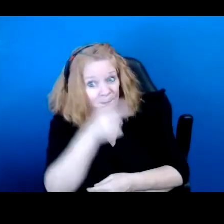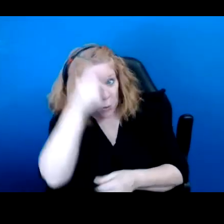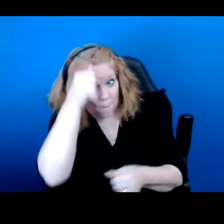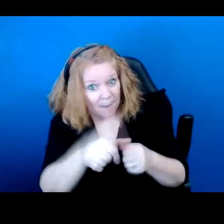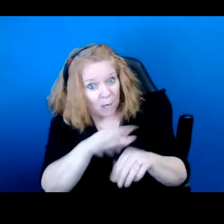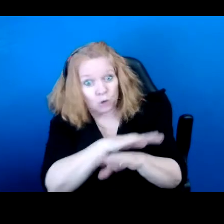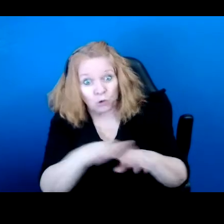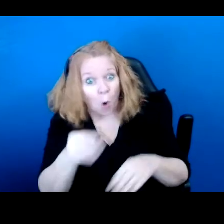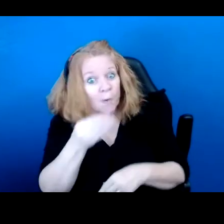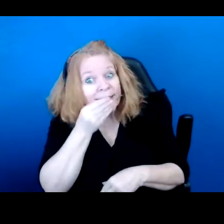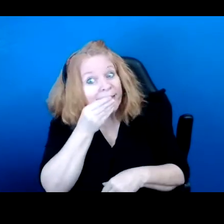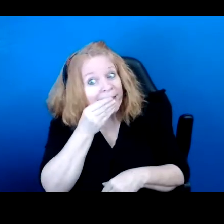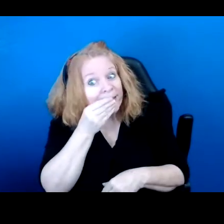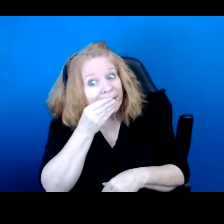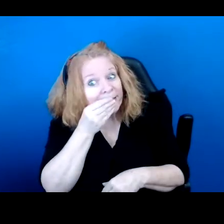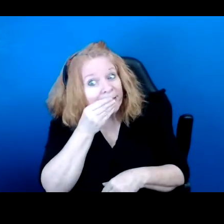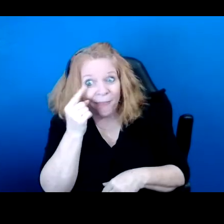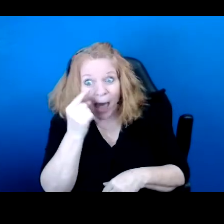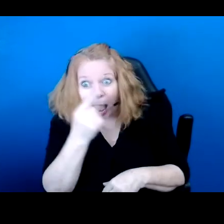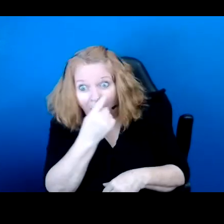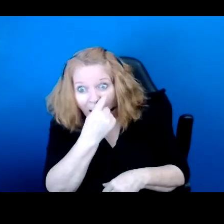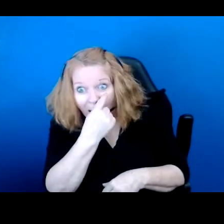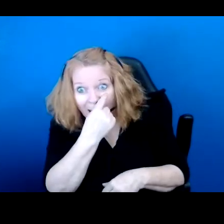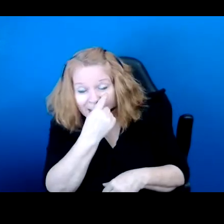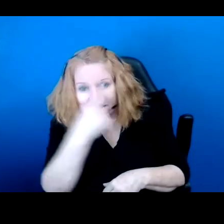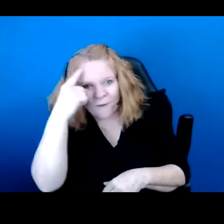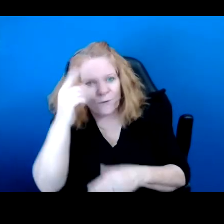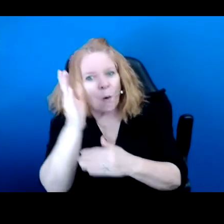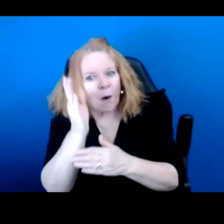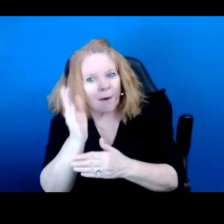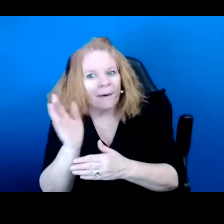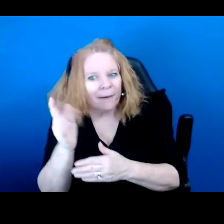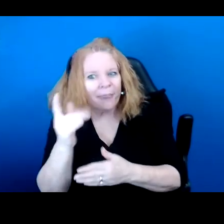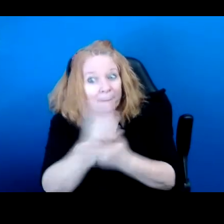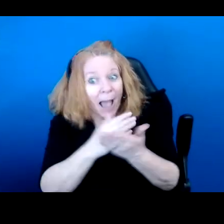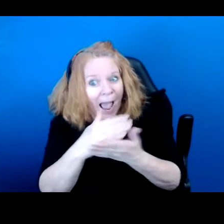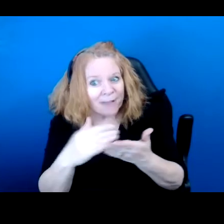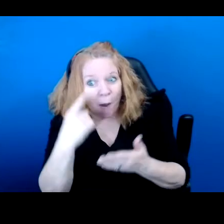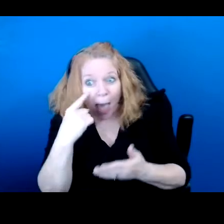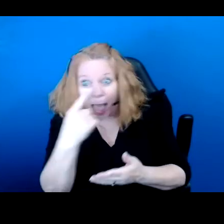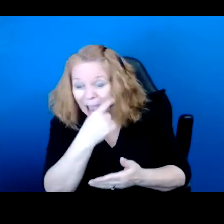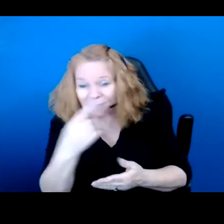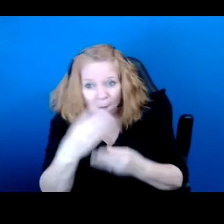y marvin no te coman las tartas porque esos son los ojos de morris